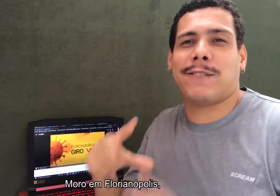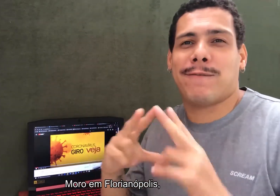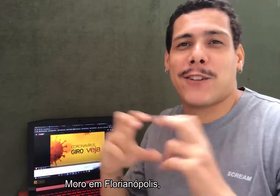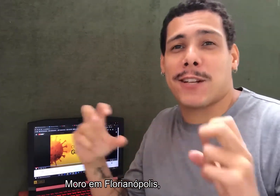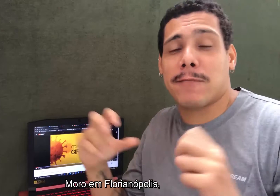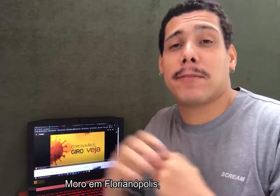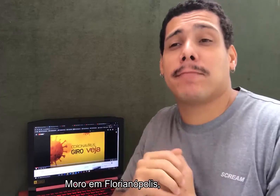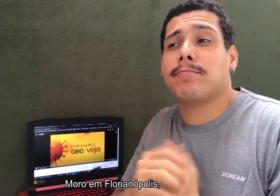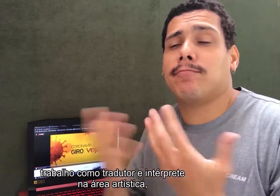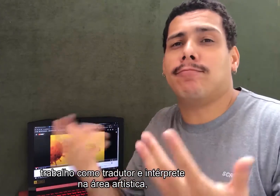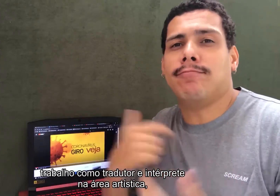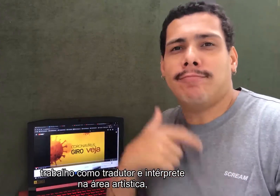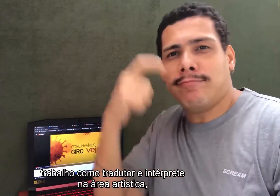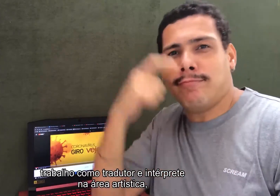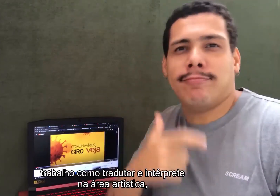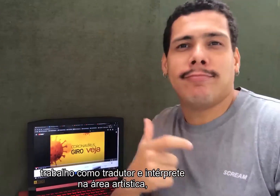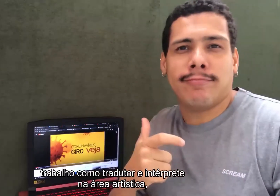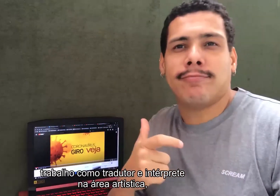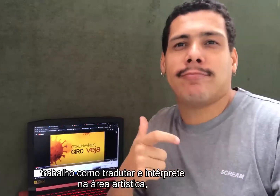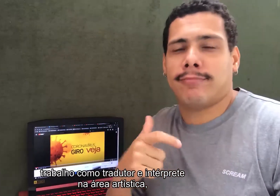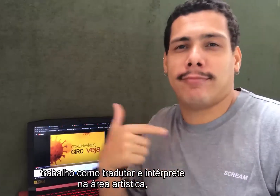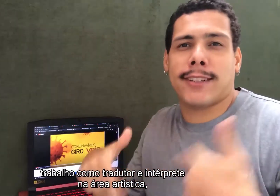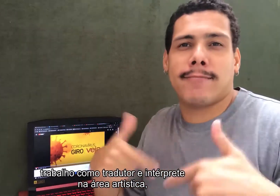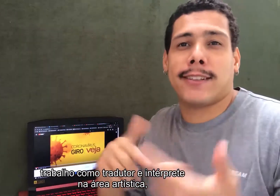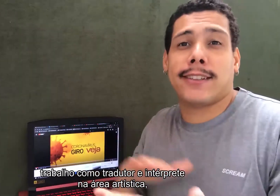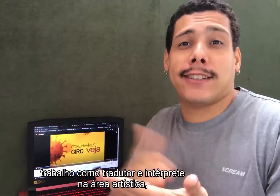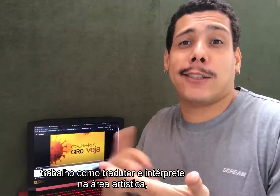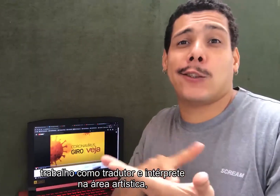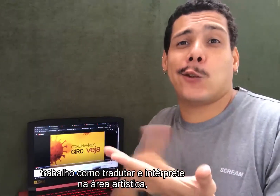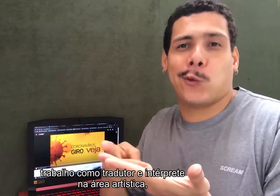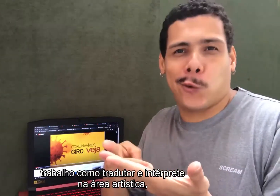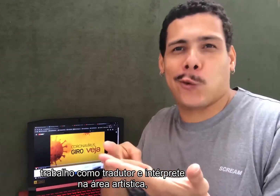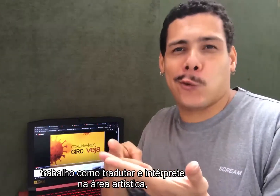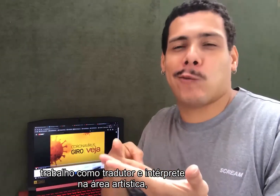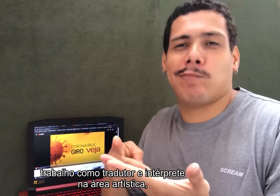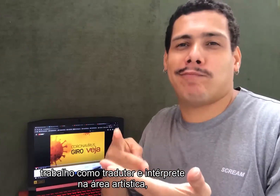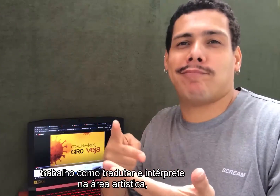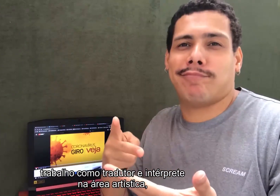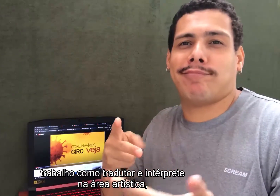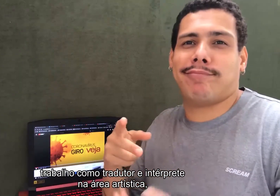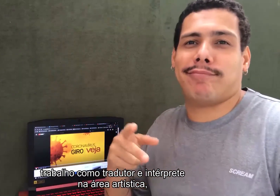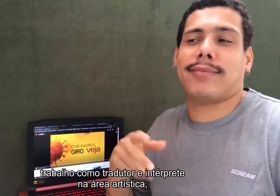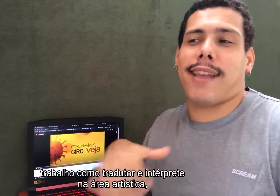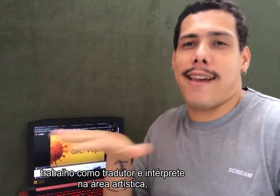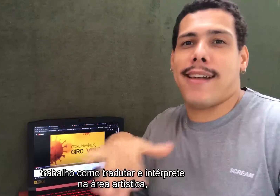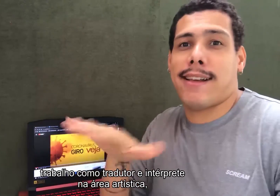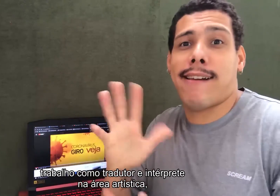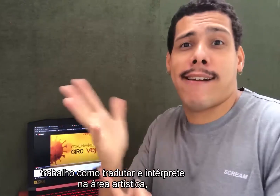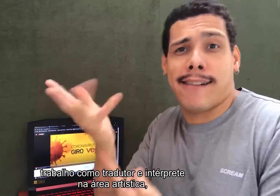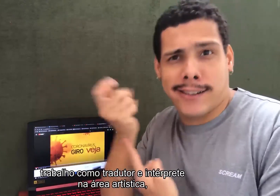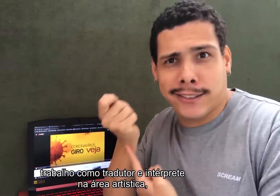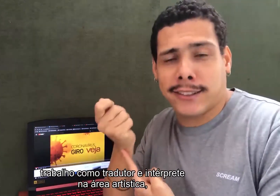Moro em Florianópolis, trabalho como tradutor e intérprete na área artística e também sou ator.